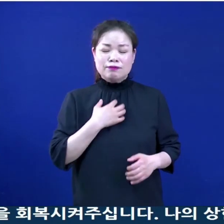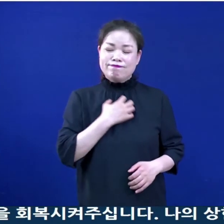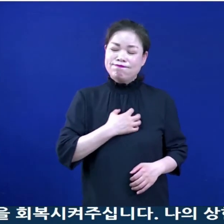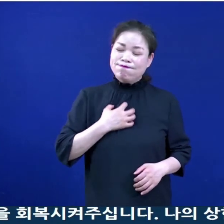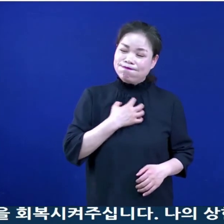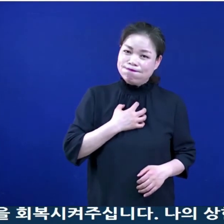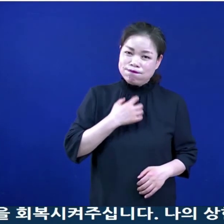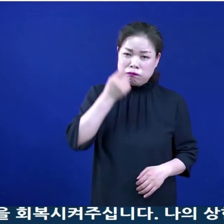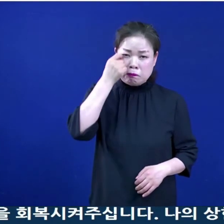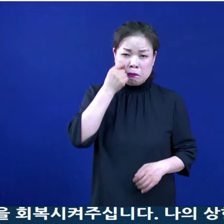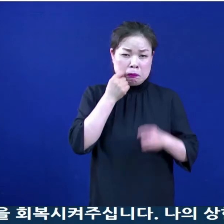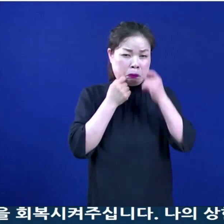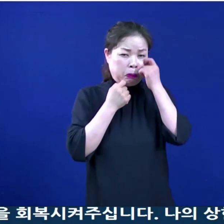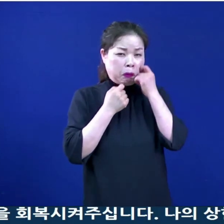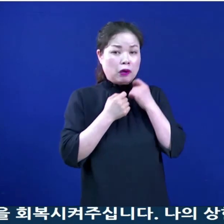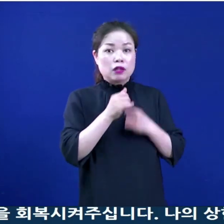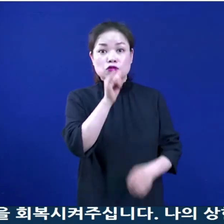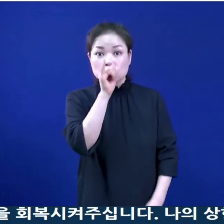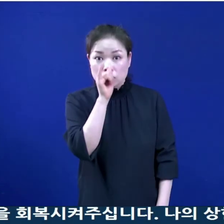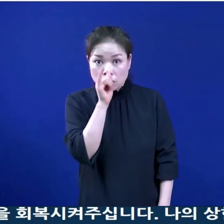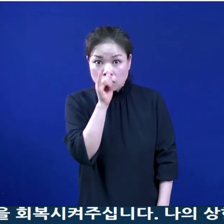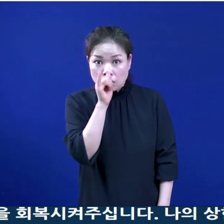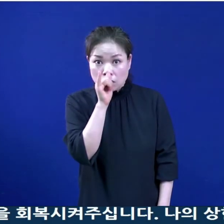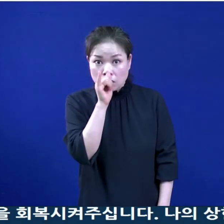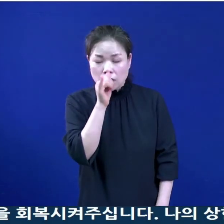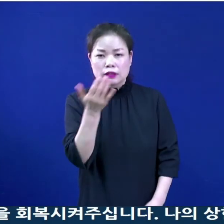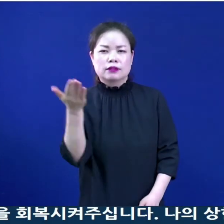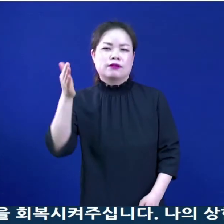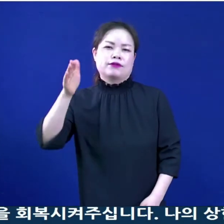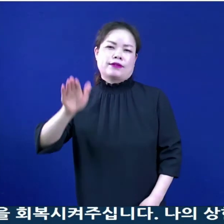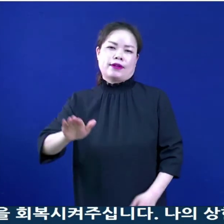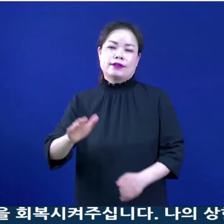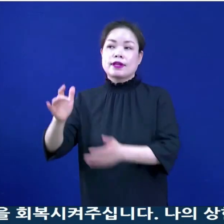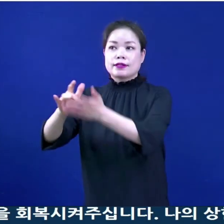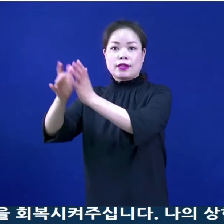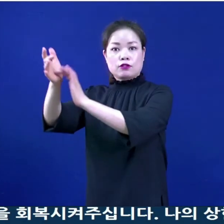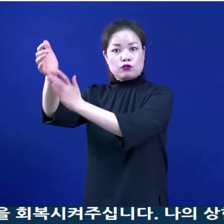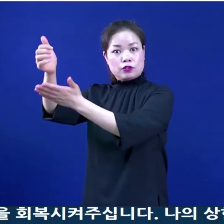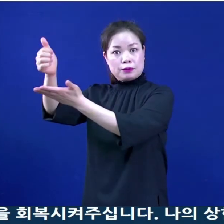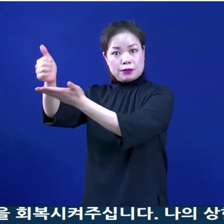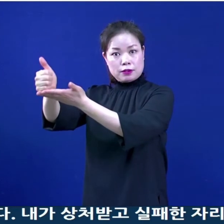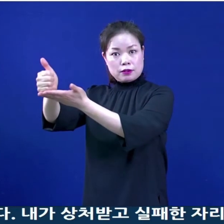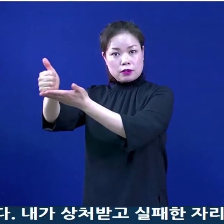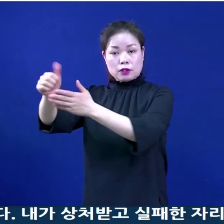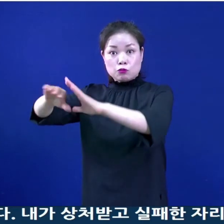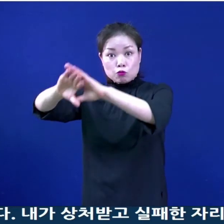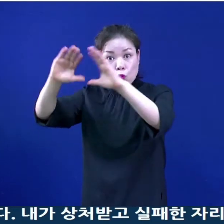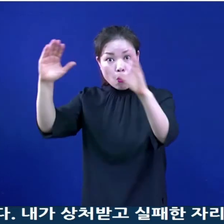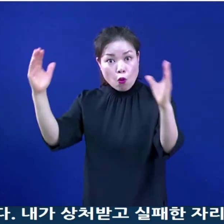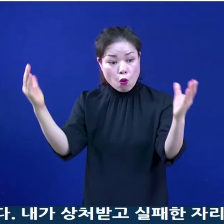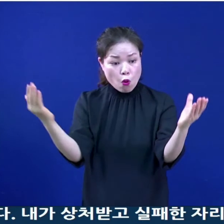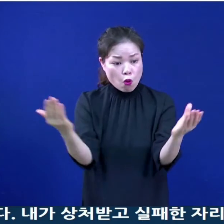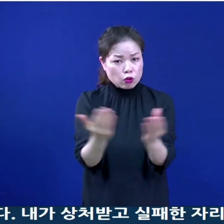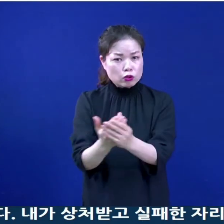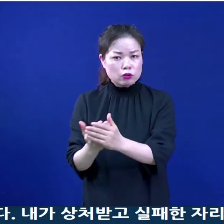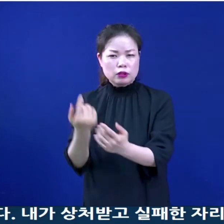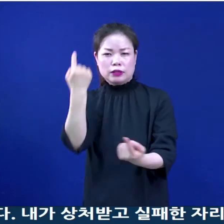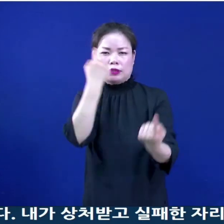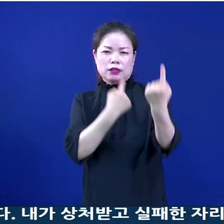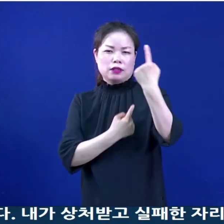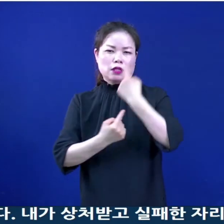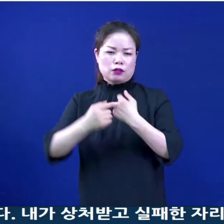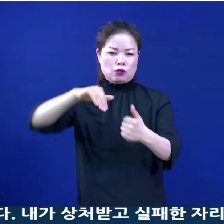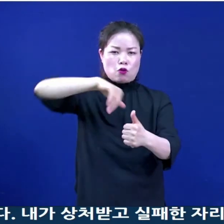상하고 울컥거리고 그럴 수 있다는 것이죠. 그런데 예수님은 그 모든 우리에게 상처